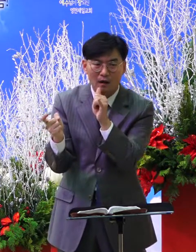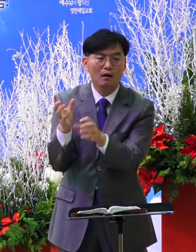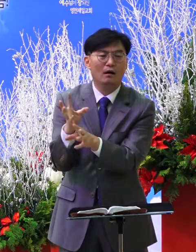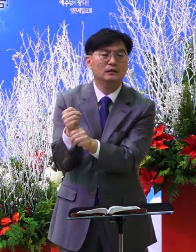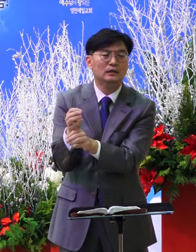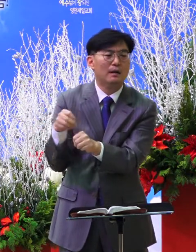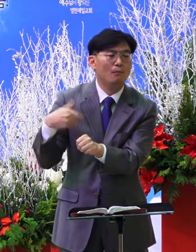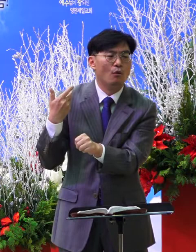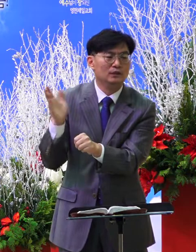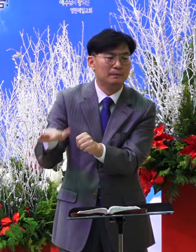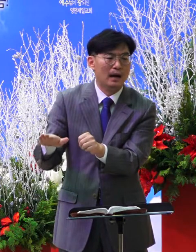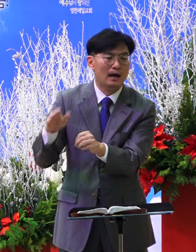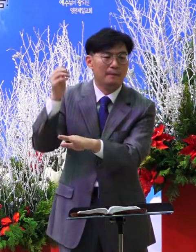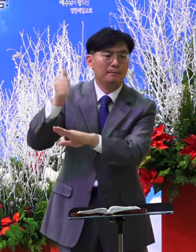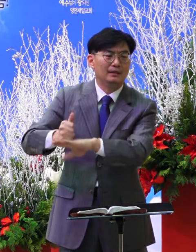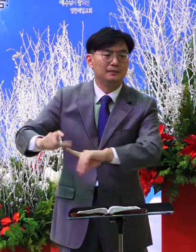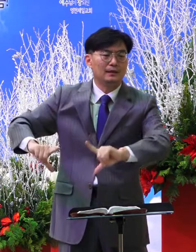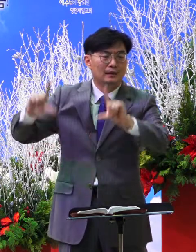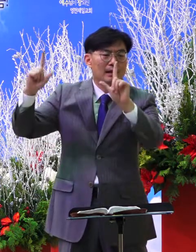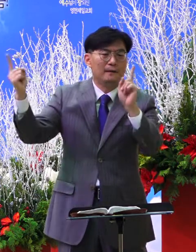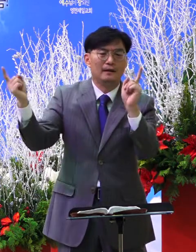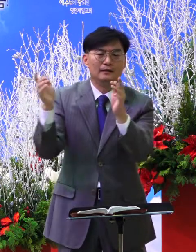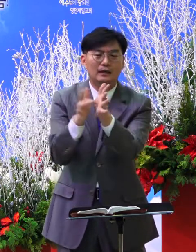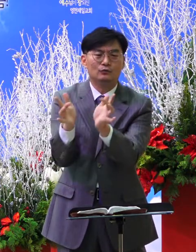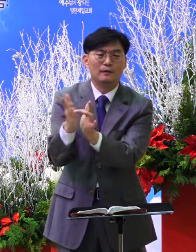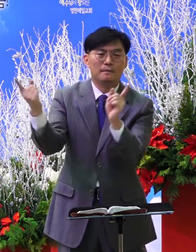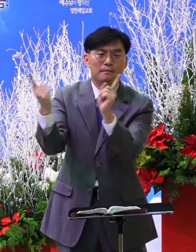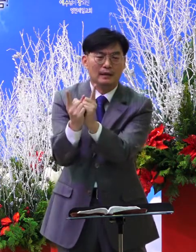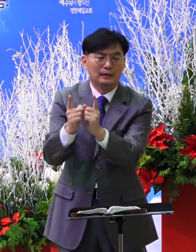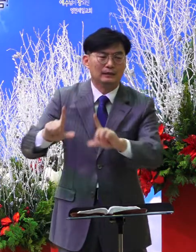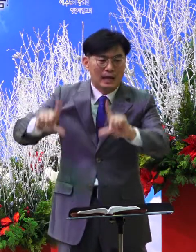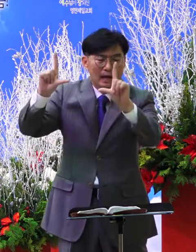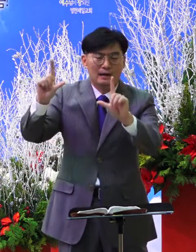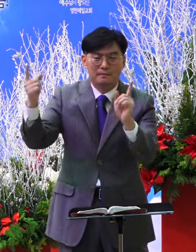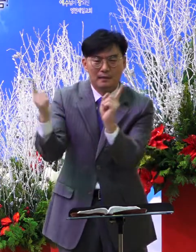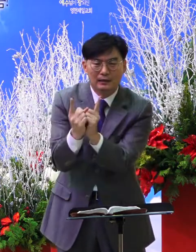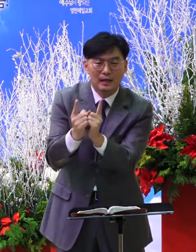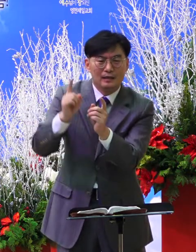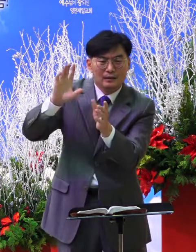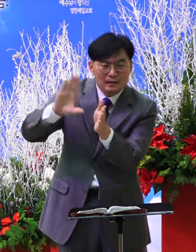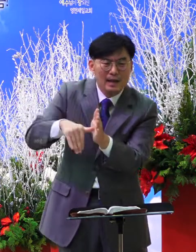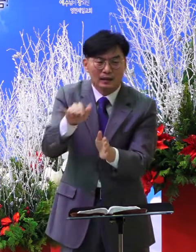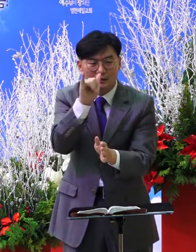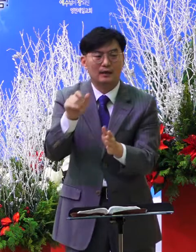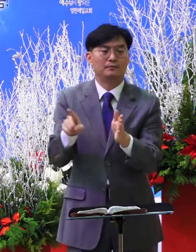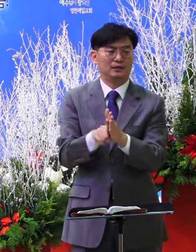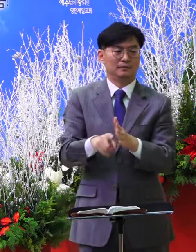지혜입니다. 그 지혜가 저와 여러분에게 있기를 바랍니다. 또 두 번째는